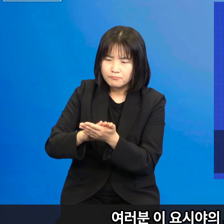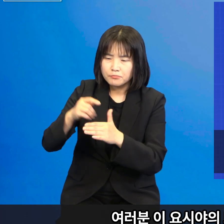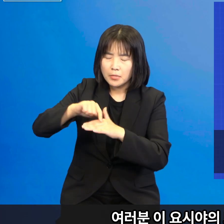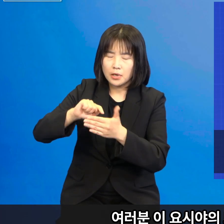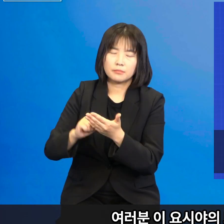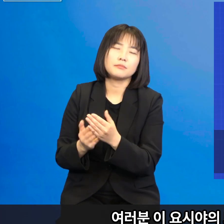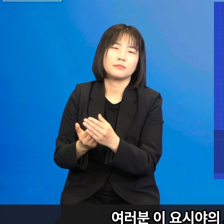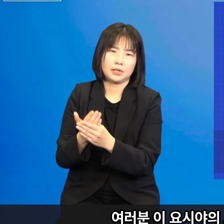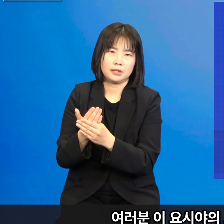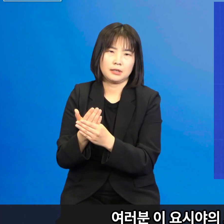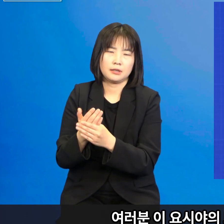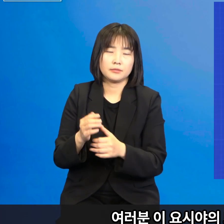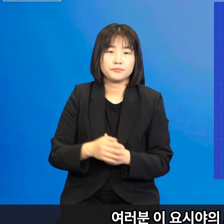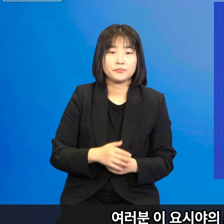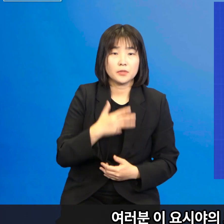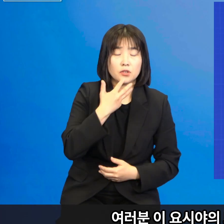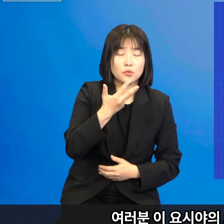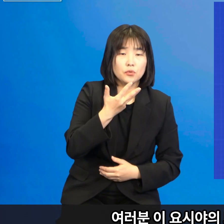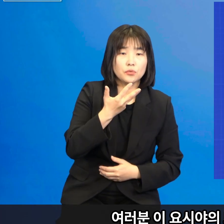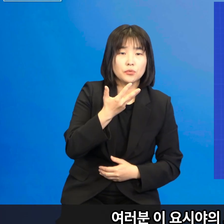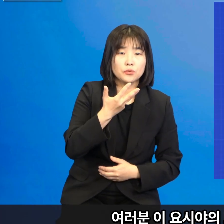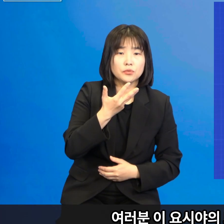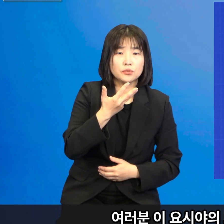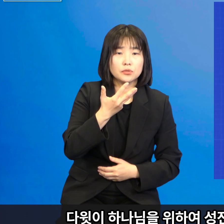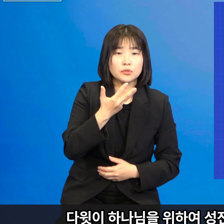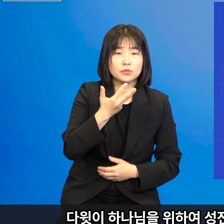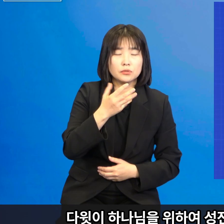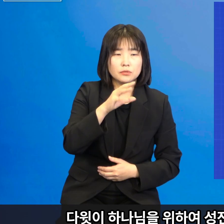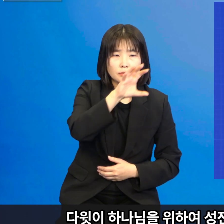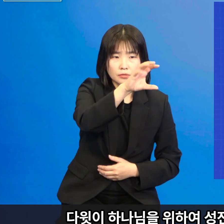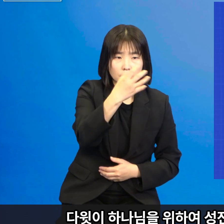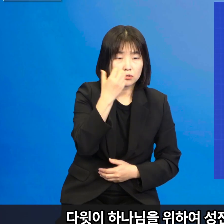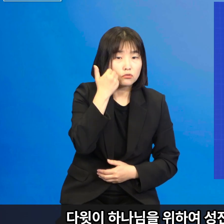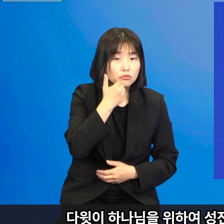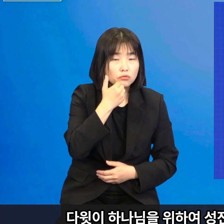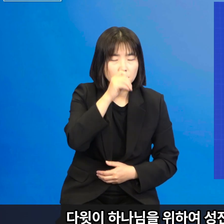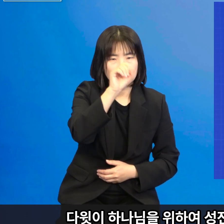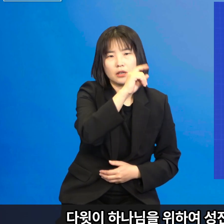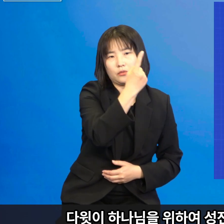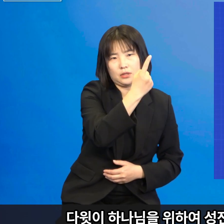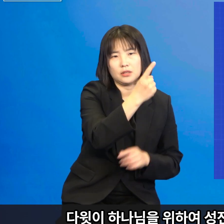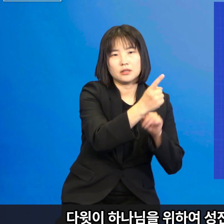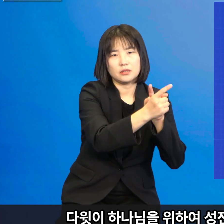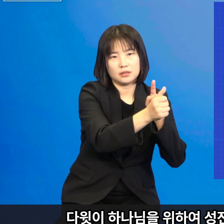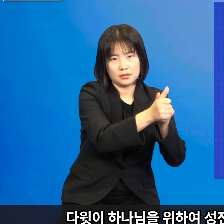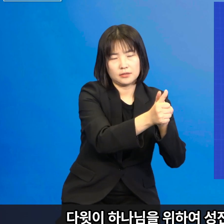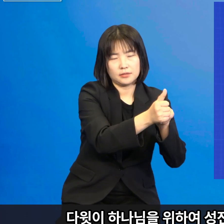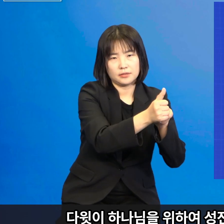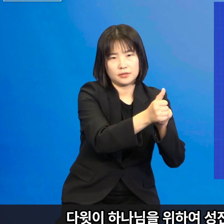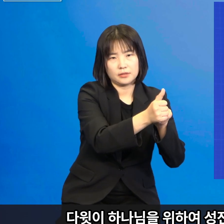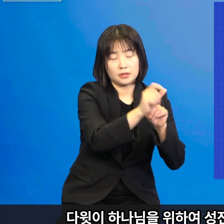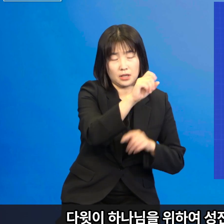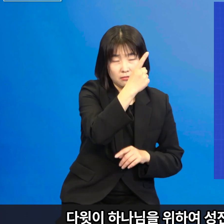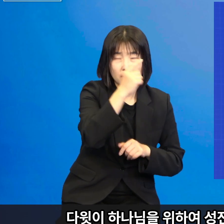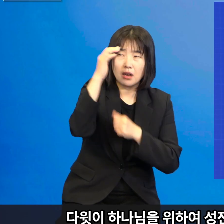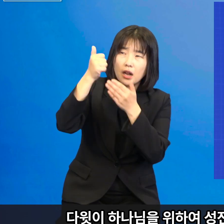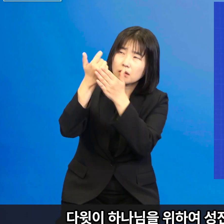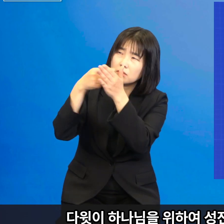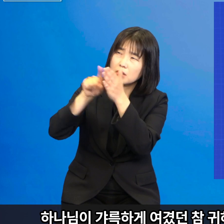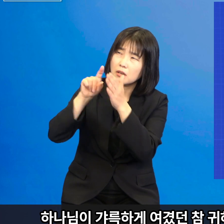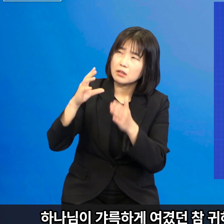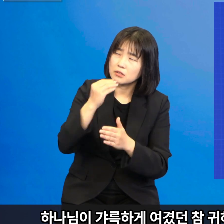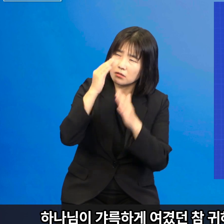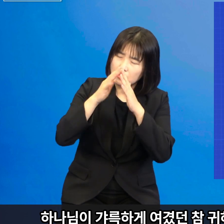겁니다. 여러분, 이 요시야의 모델은 다윗이었어요. 다윗이 하나님을 위하여 성전을 짓고자 하는 그 귀한